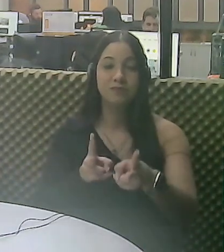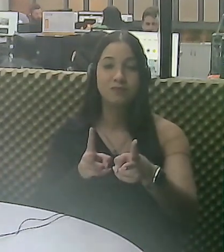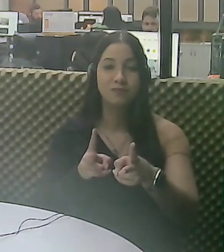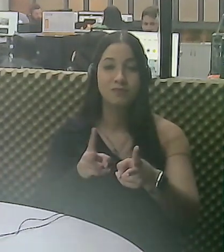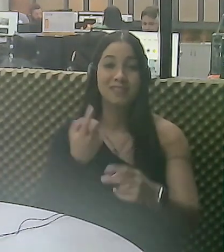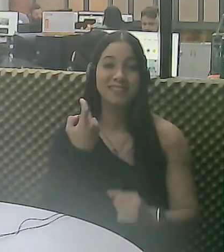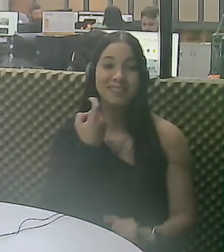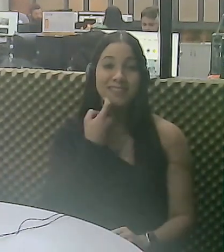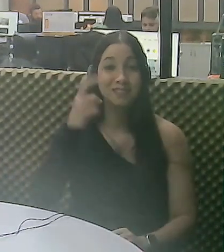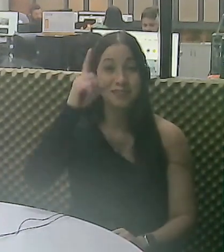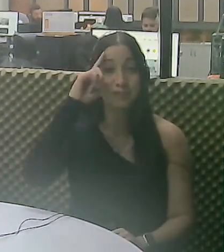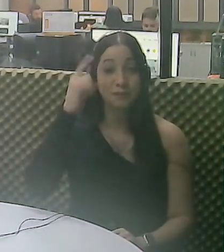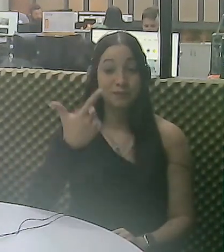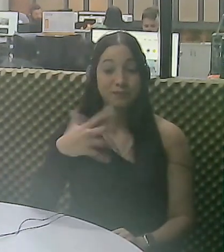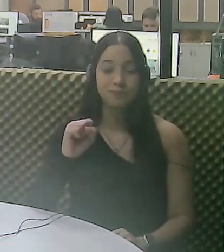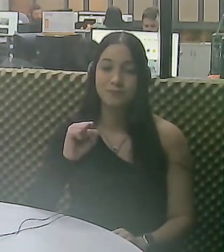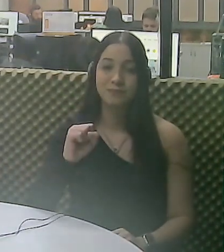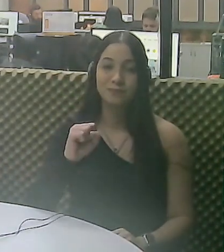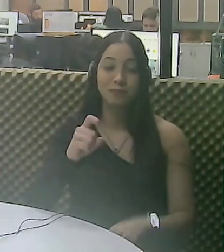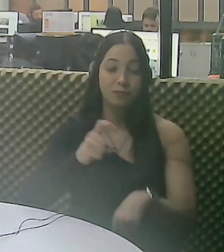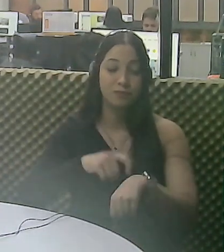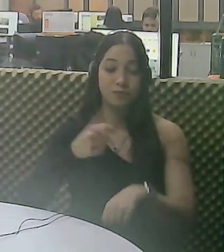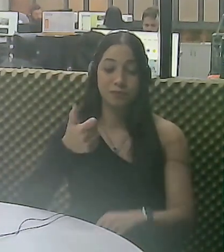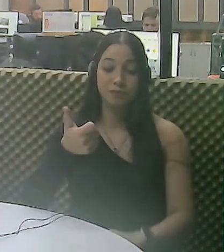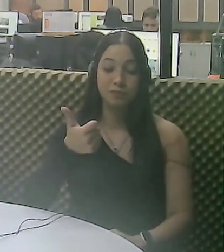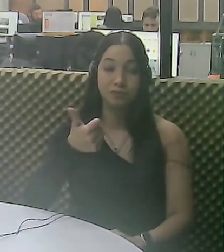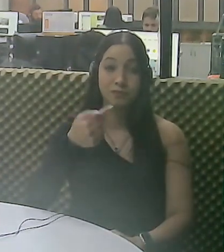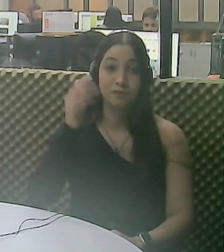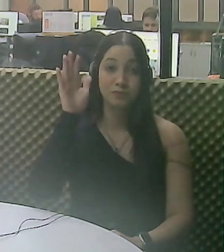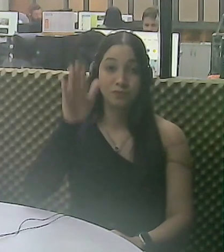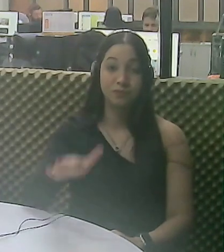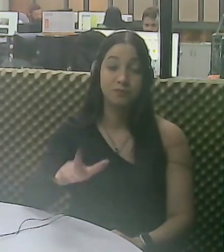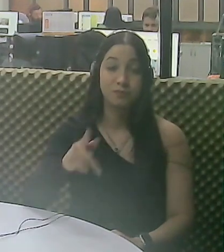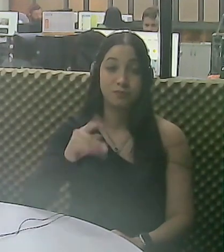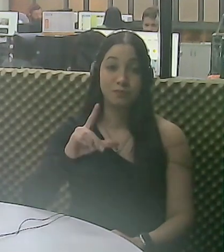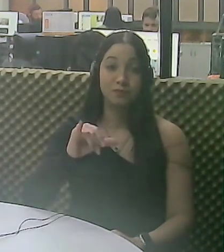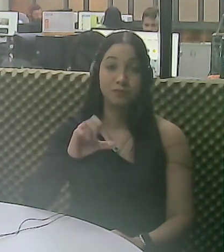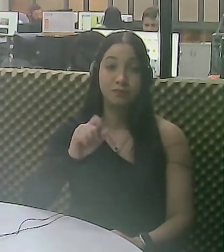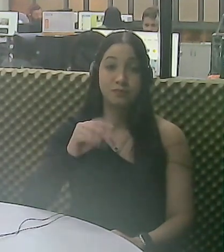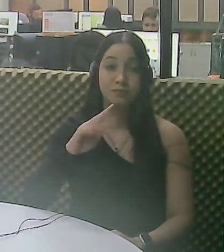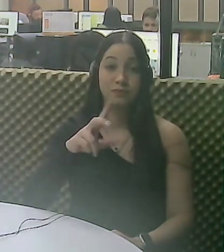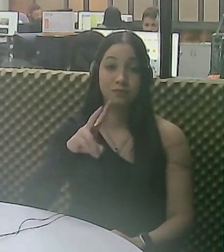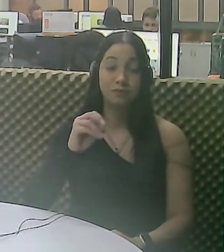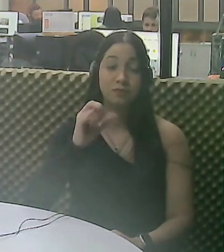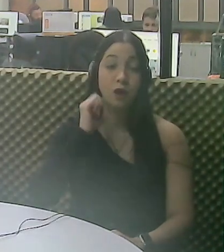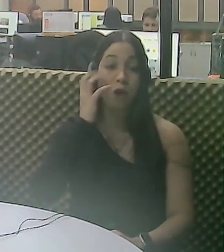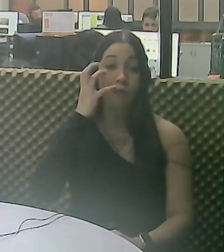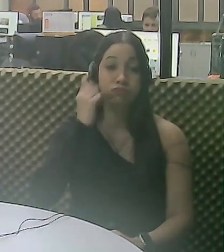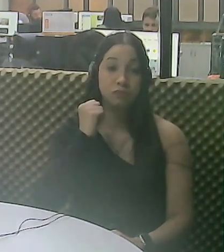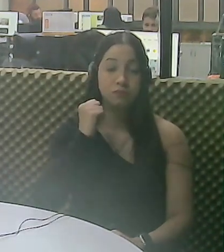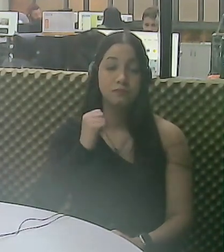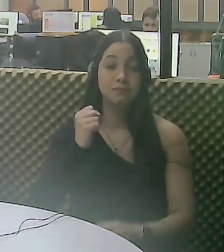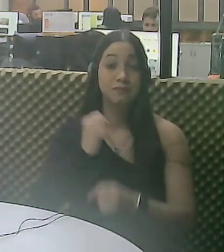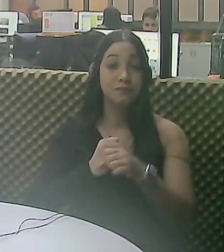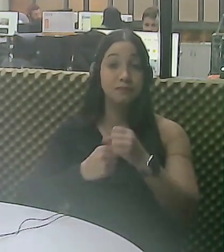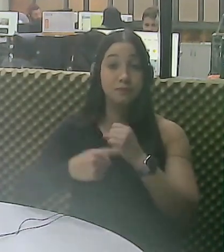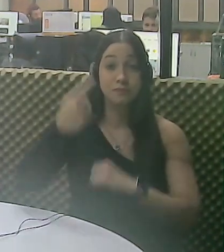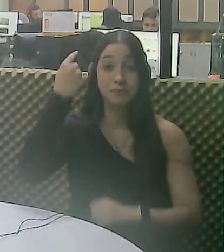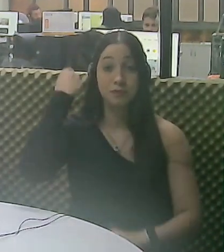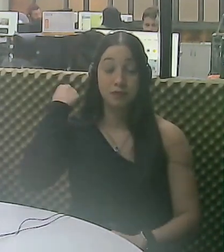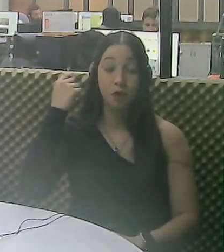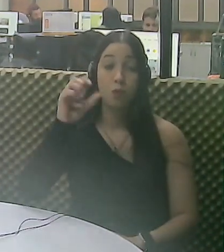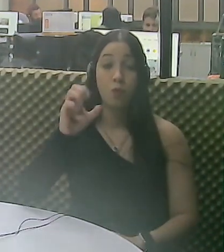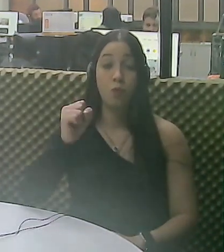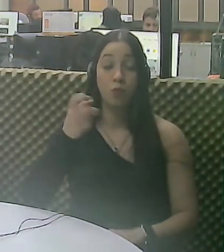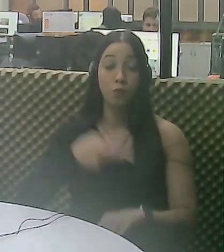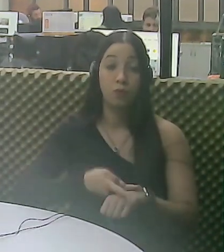nesta sexta, dia 28. Às 5 da tarde, no campo do Poliesportivo Patrimônio. No ano passado, a equipe conquistou 8